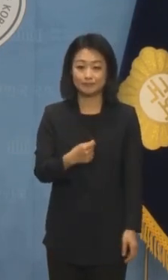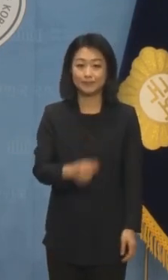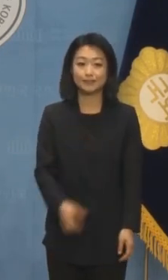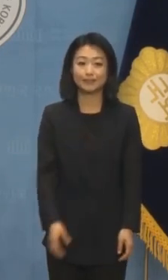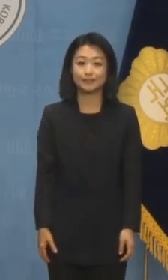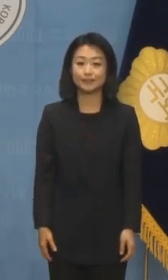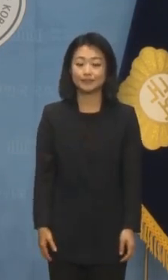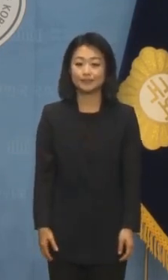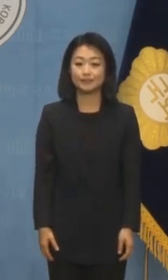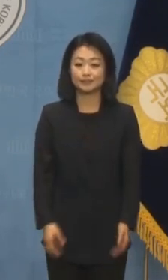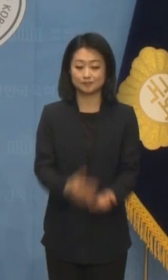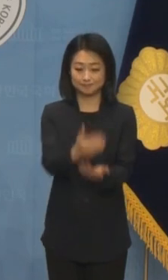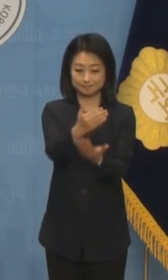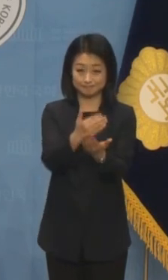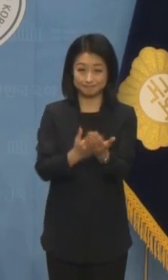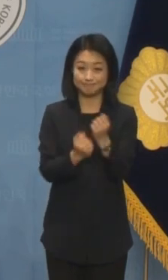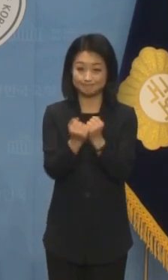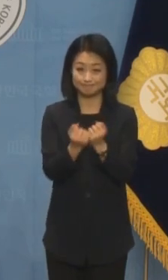시작하도록 하겠습니다.